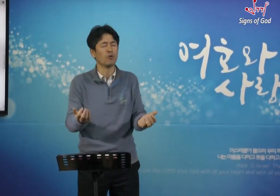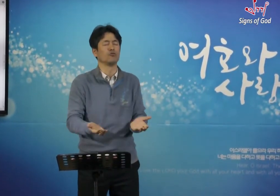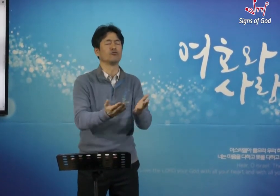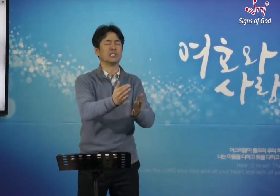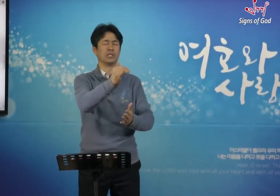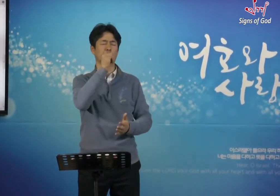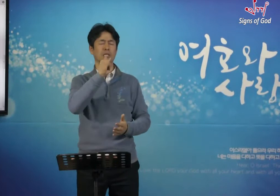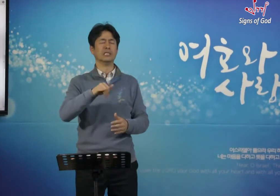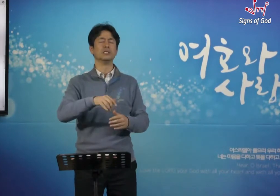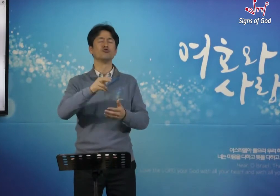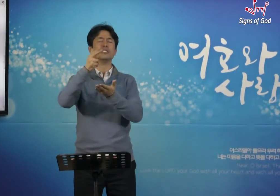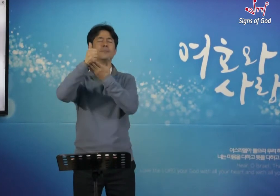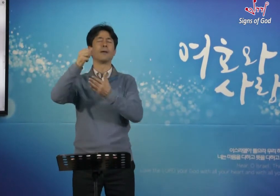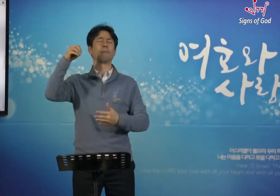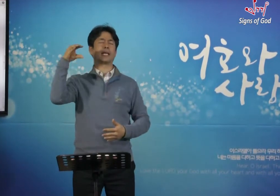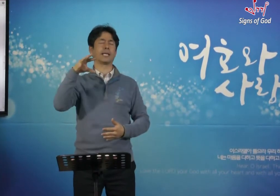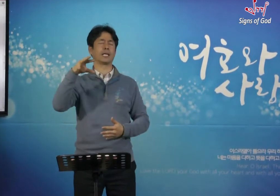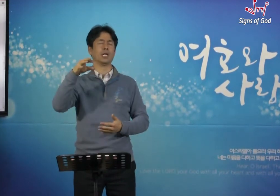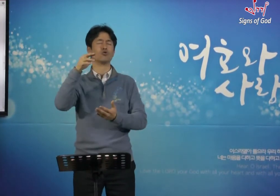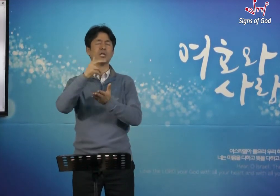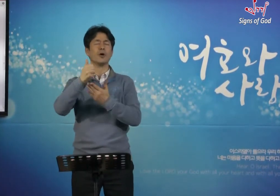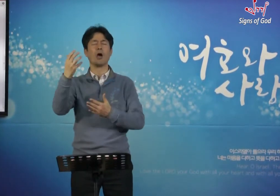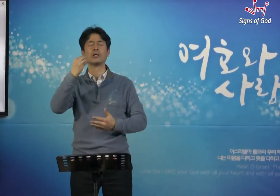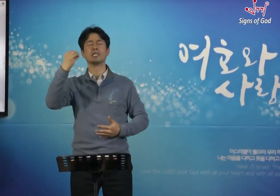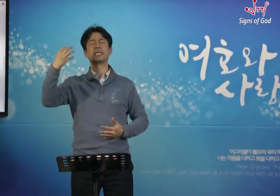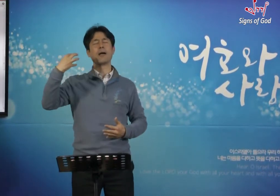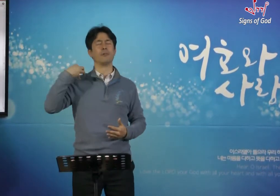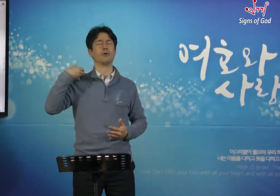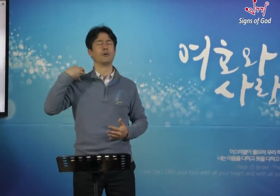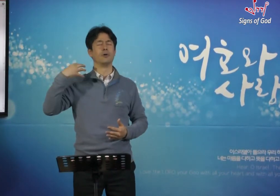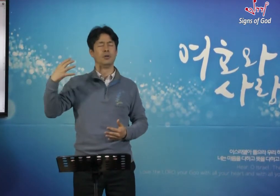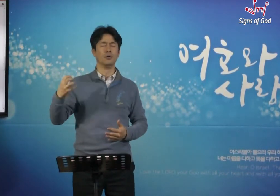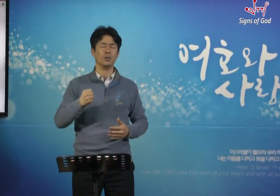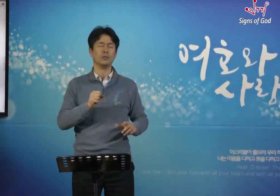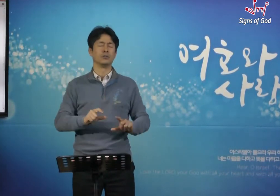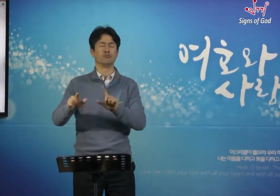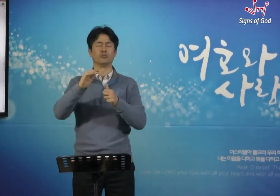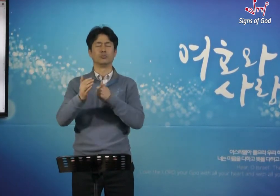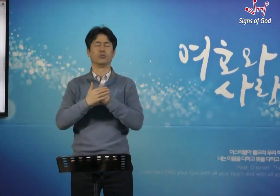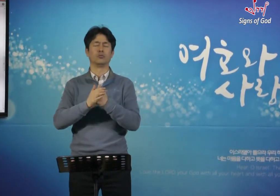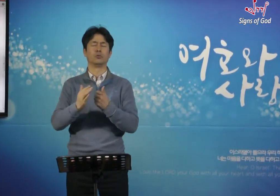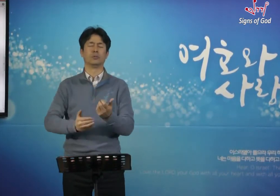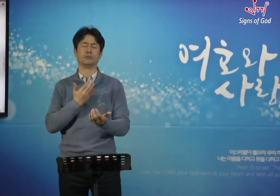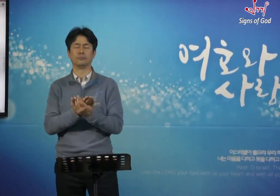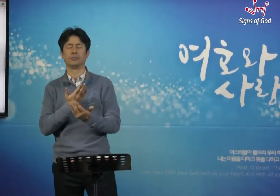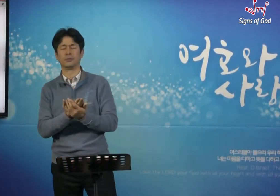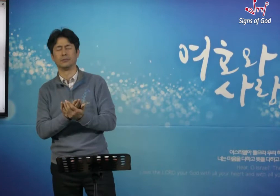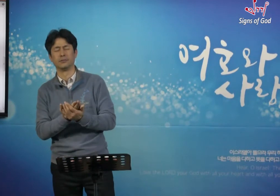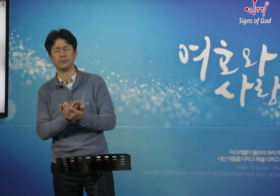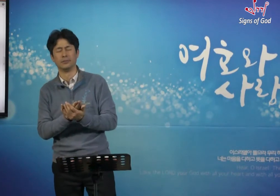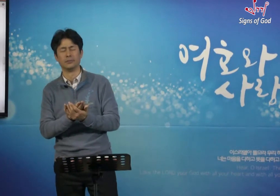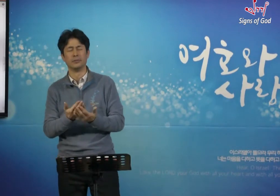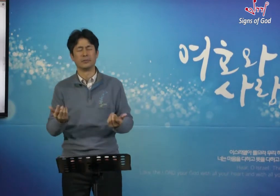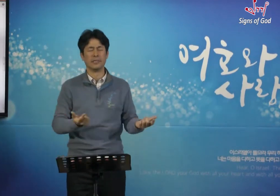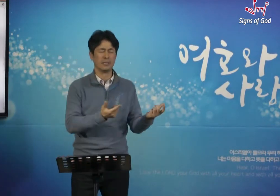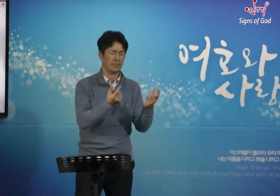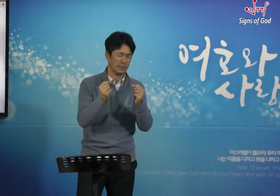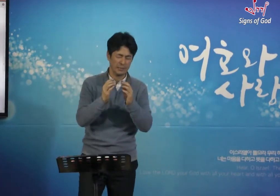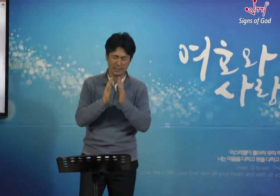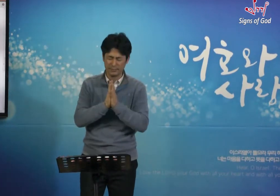위로하는 새 힘을 주는 주님의 빛의 역할을 잘 감당할 수 있도록 도와주옵소서. 이 시간 같이